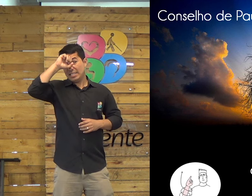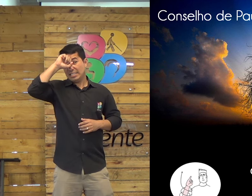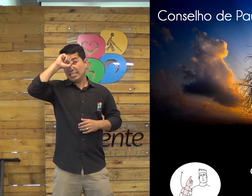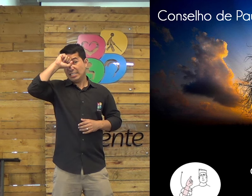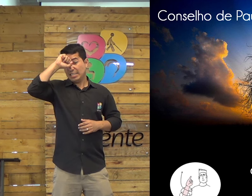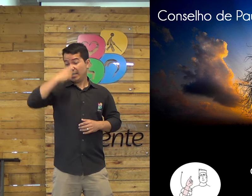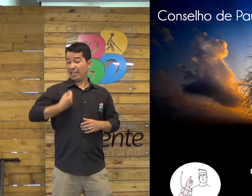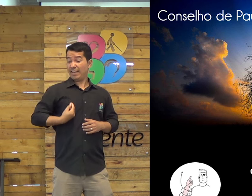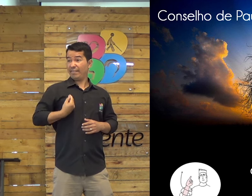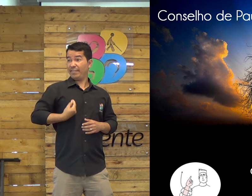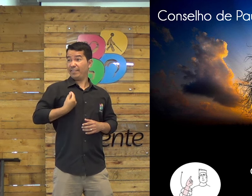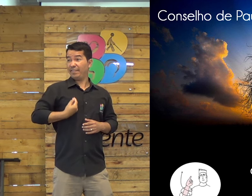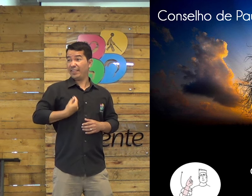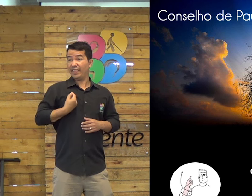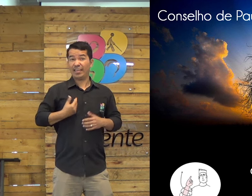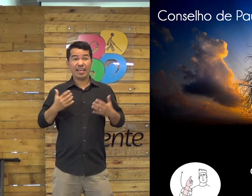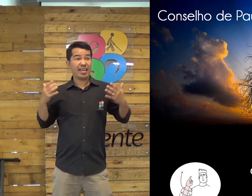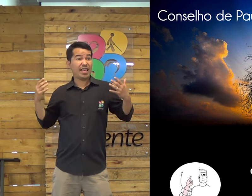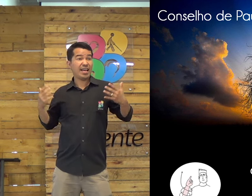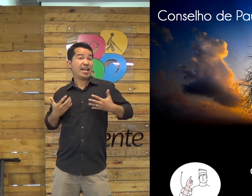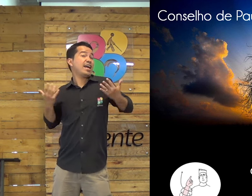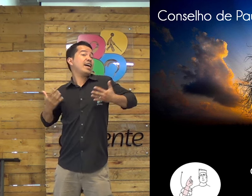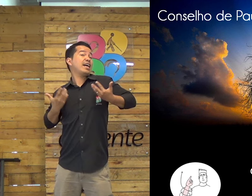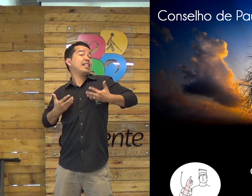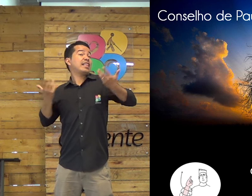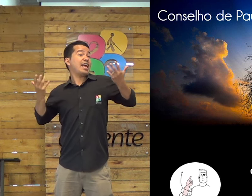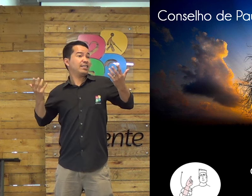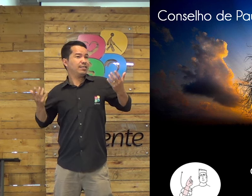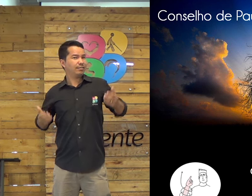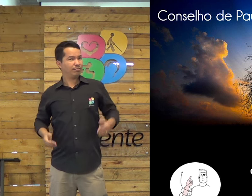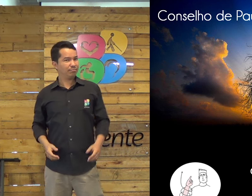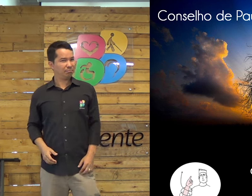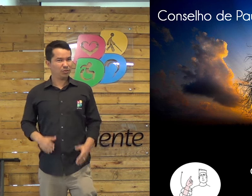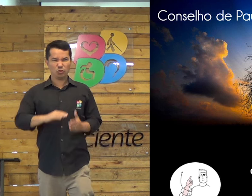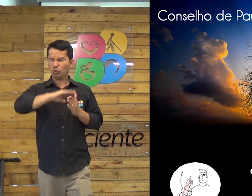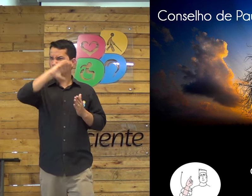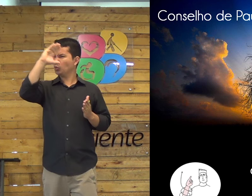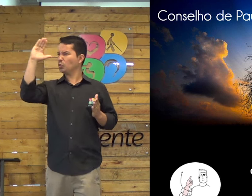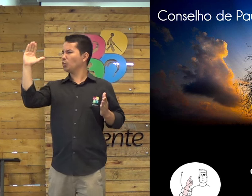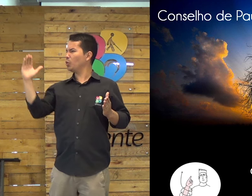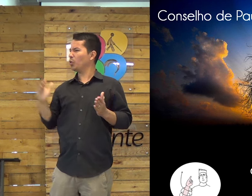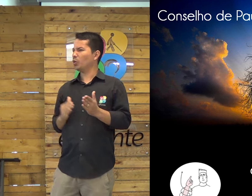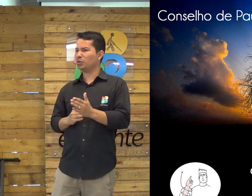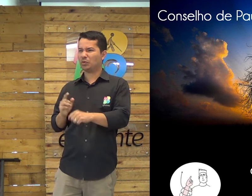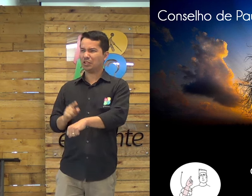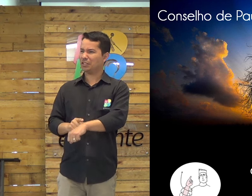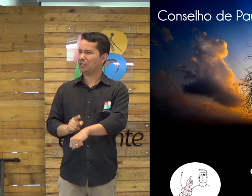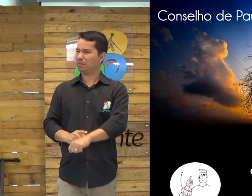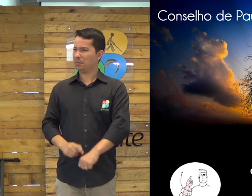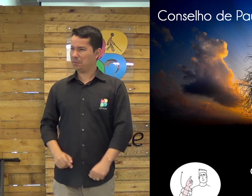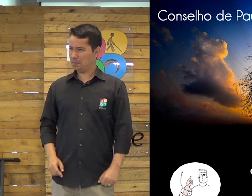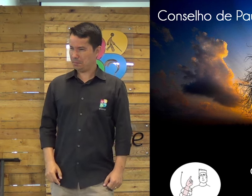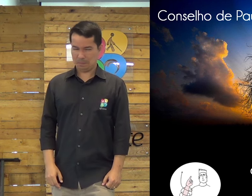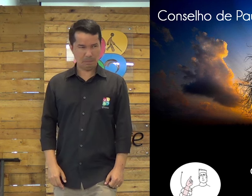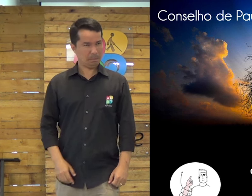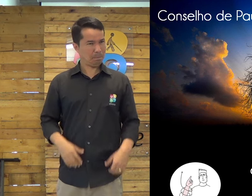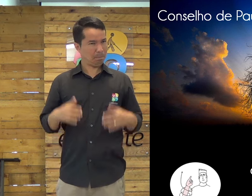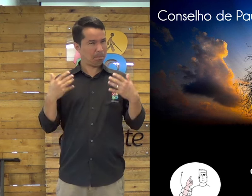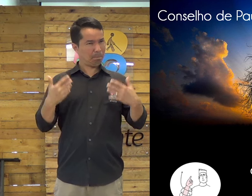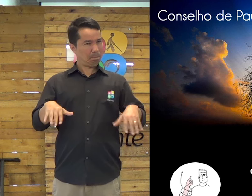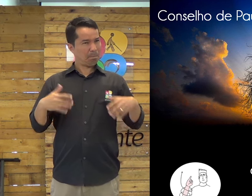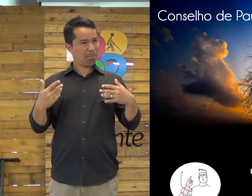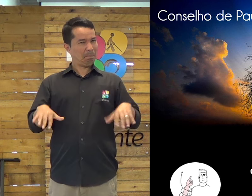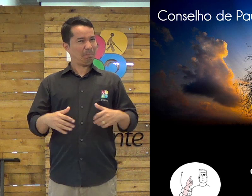porque eu aprendi a viver contente em todas as situações do tempo.